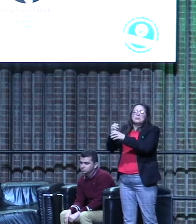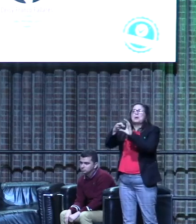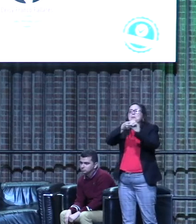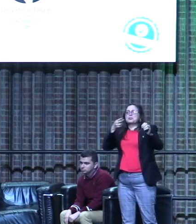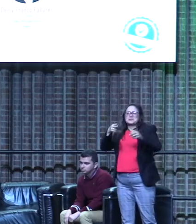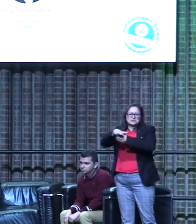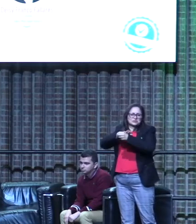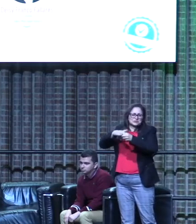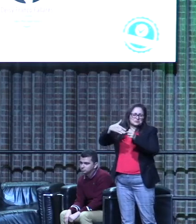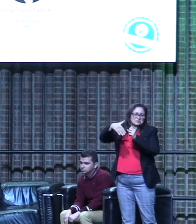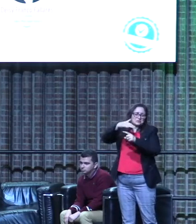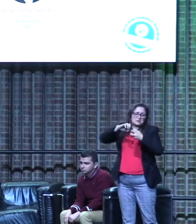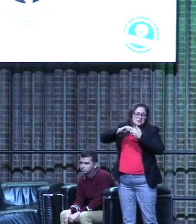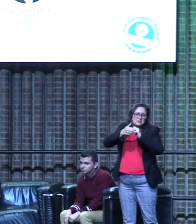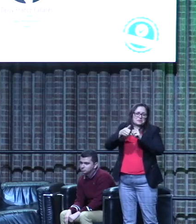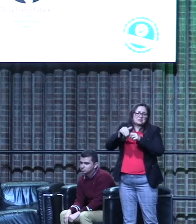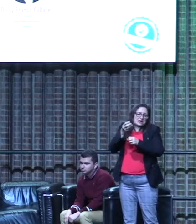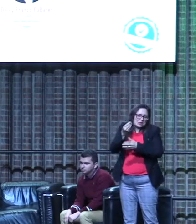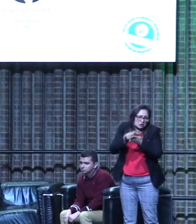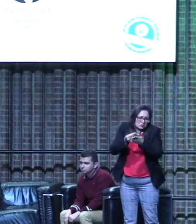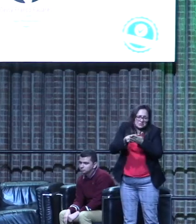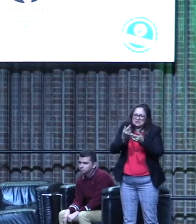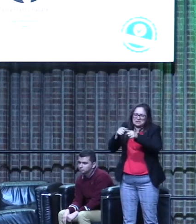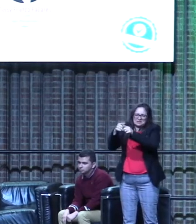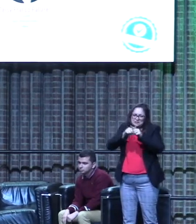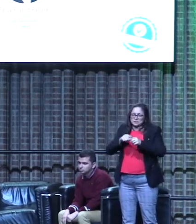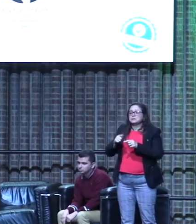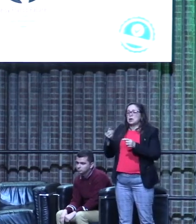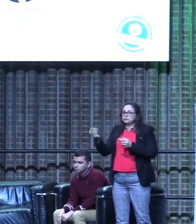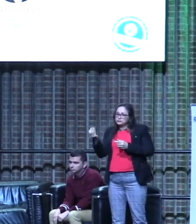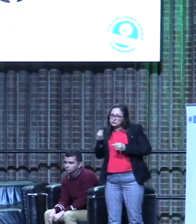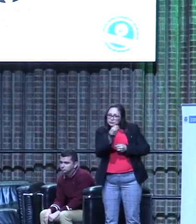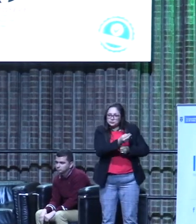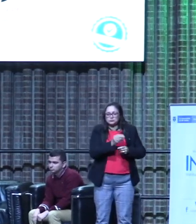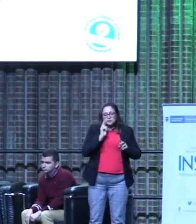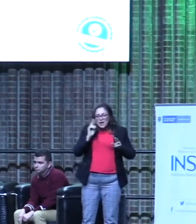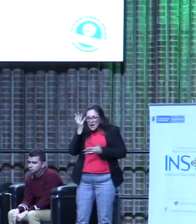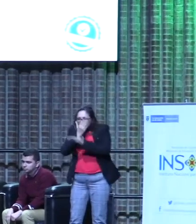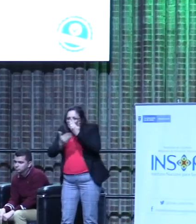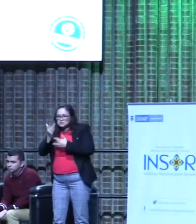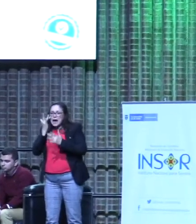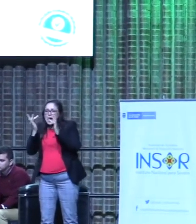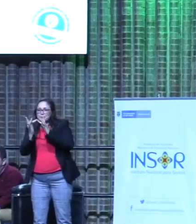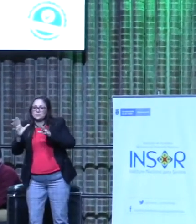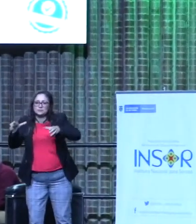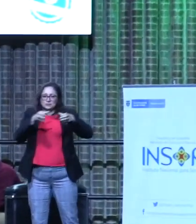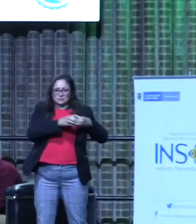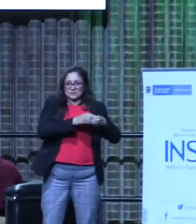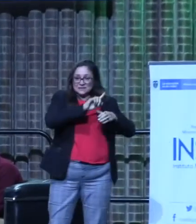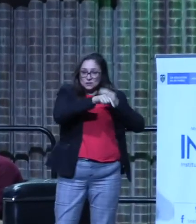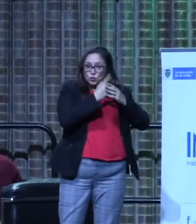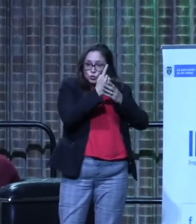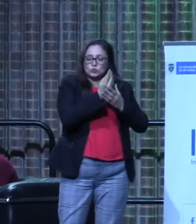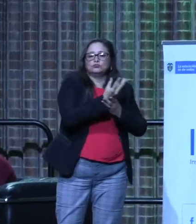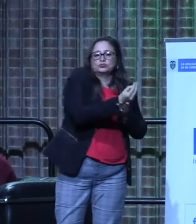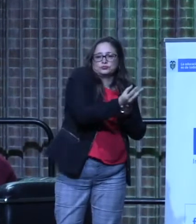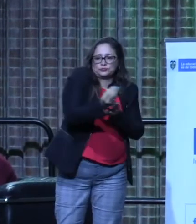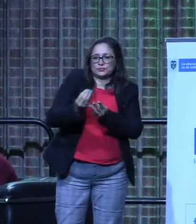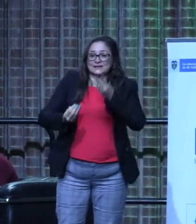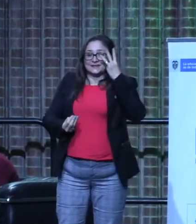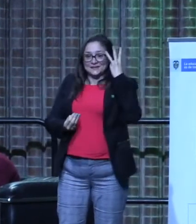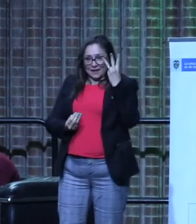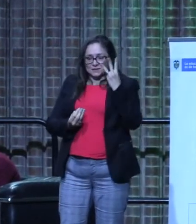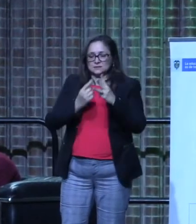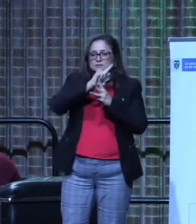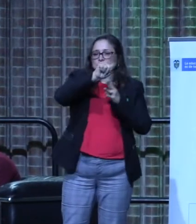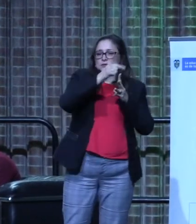han podido cursar algunos niveles de educación, pero han tenido que pausarlo por algunas circunstancias particulares. Así que